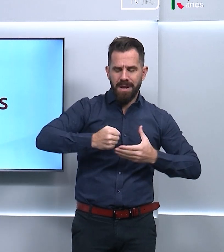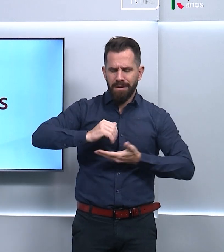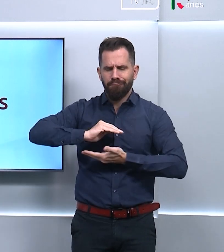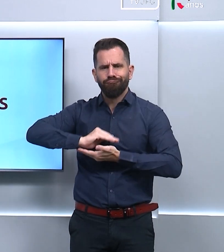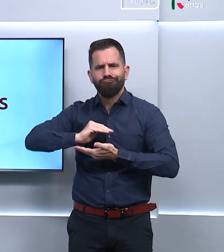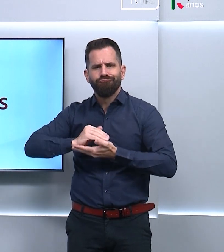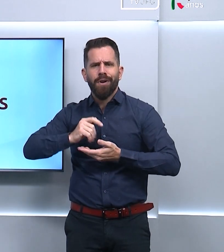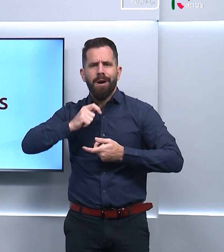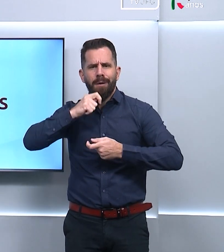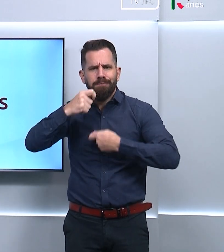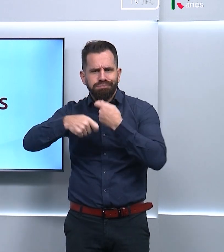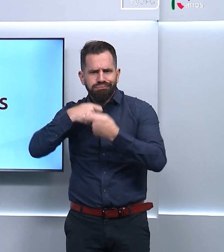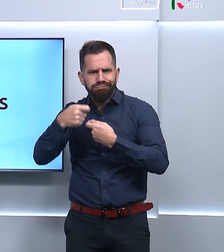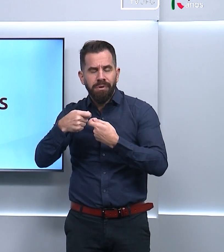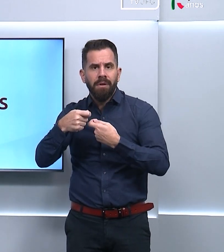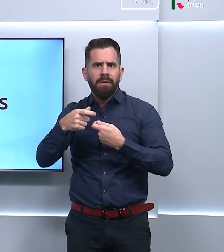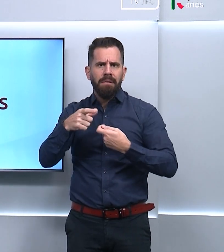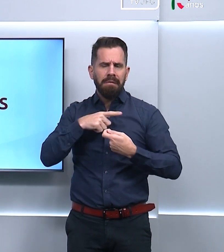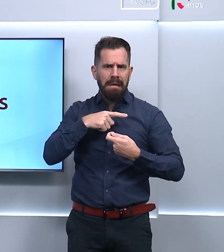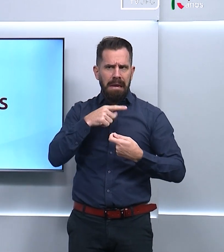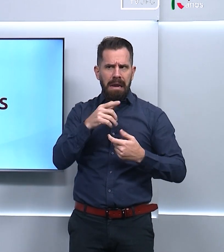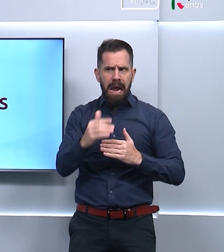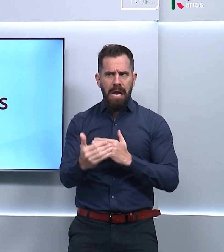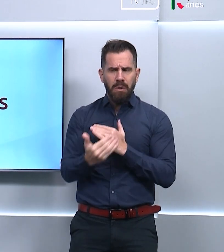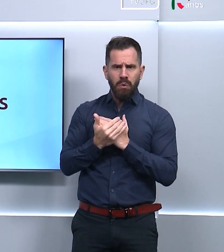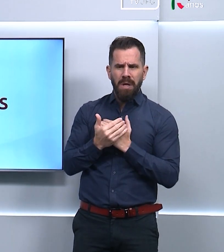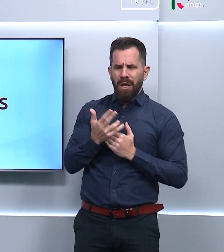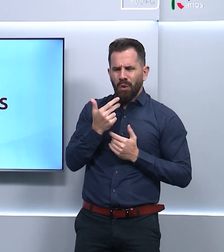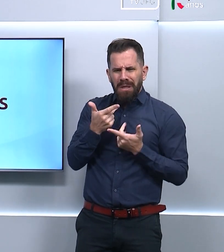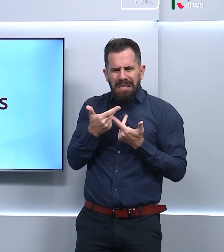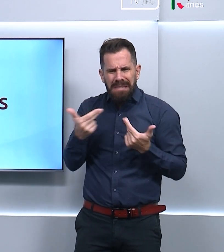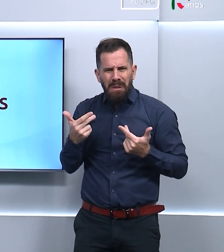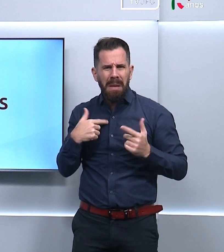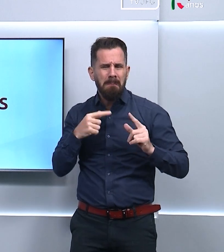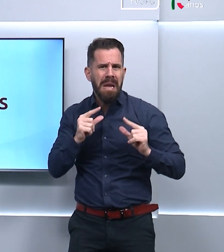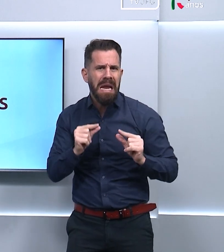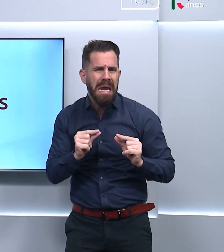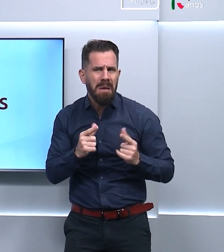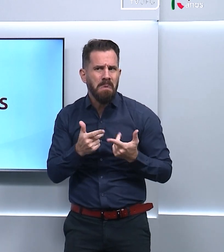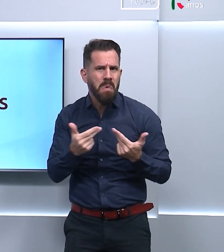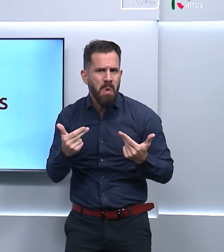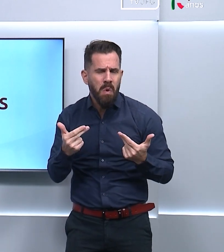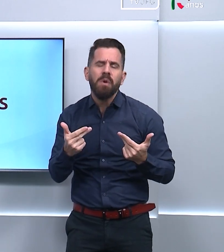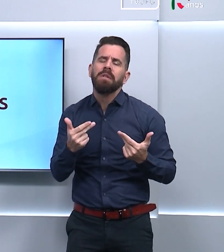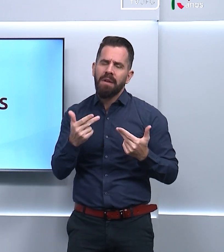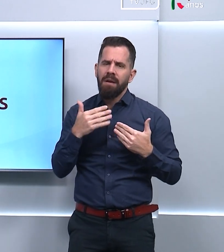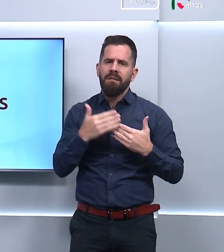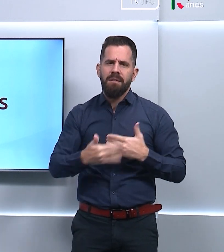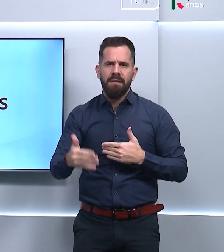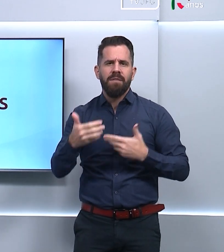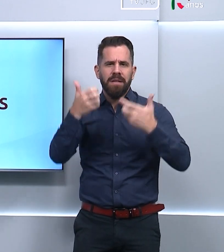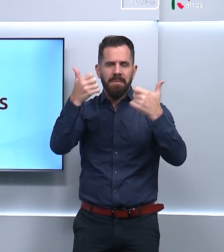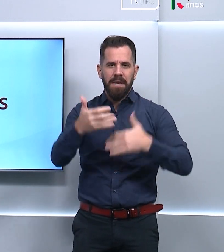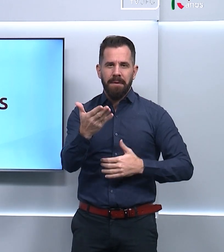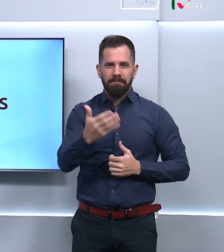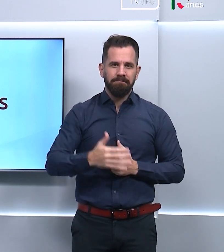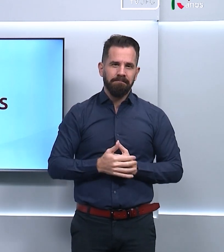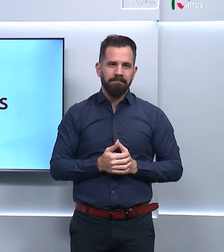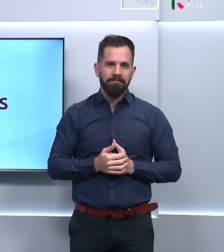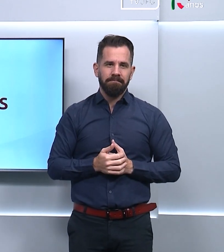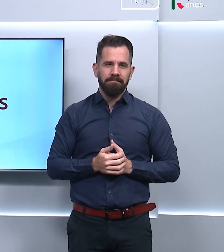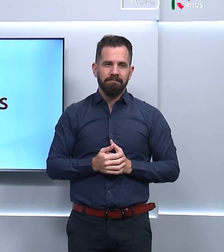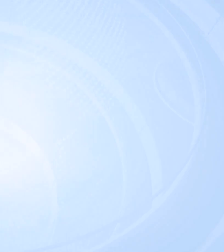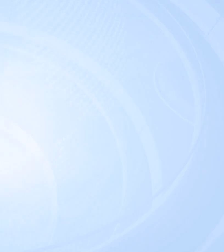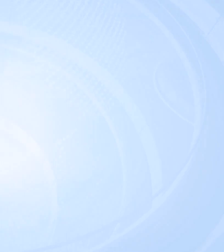congelados. Será que ele reduz o valor nutricional? Acompanha no próximo bloco que a gente te responde essa pergunta.